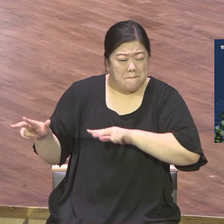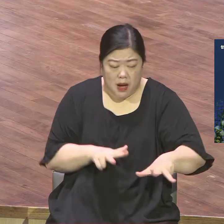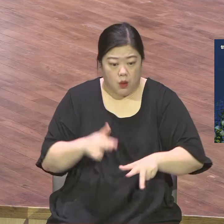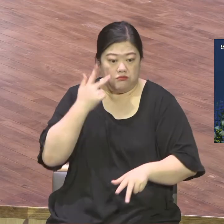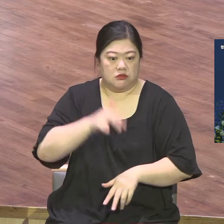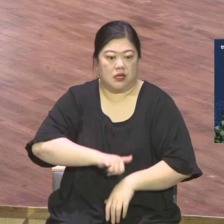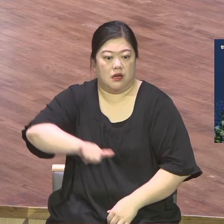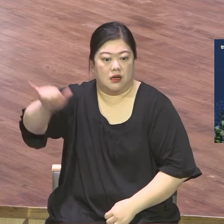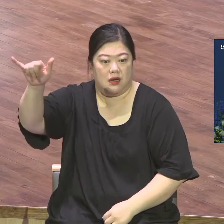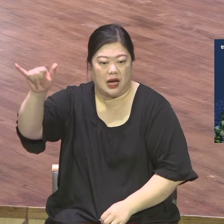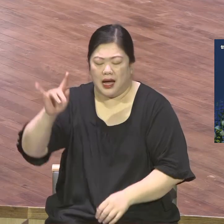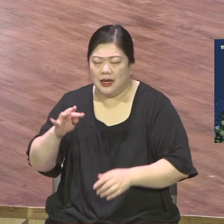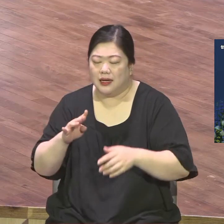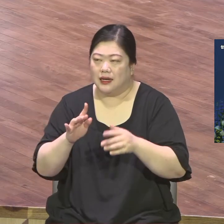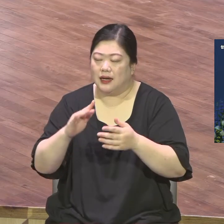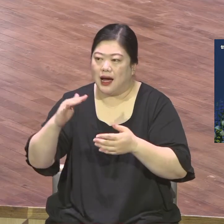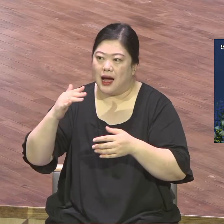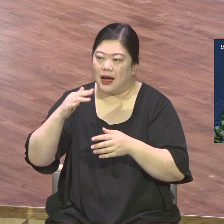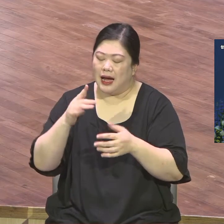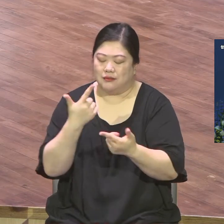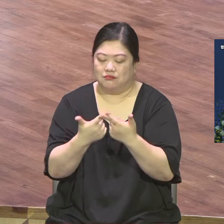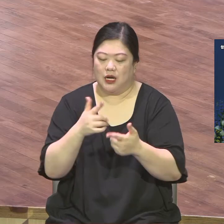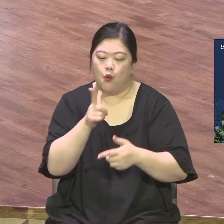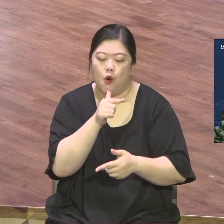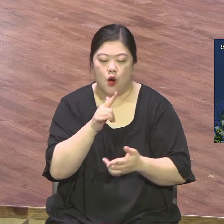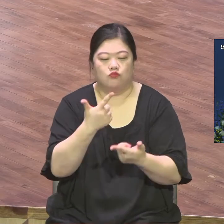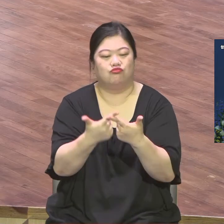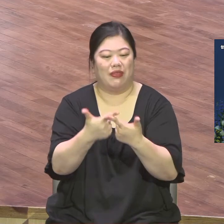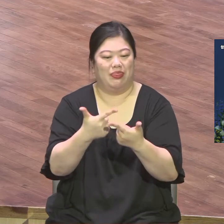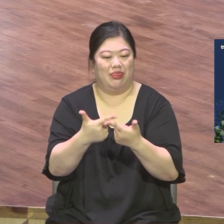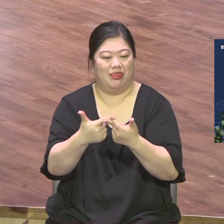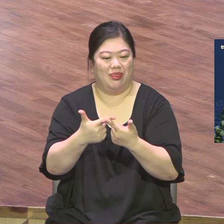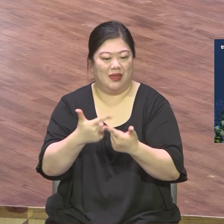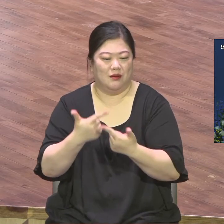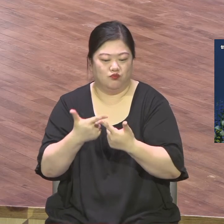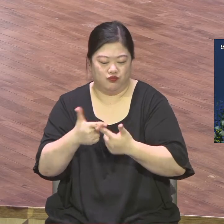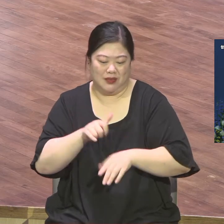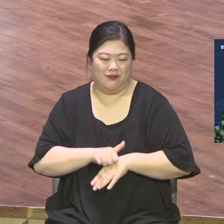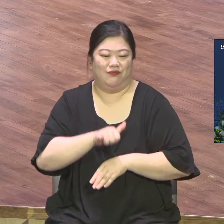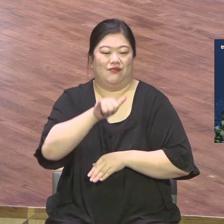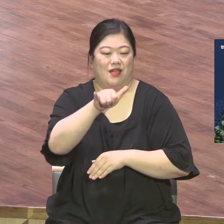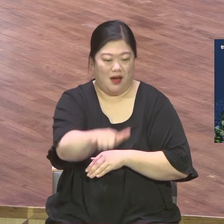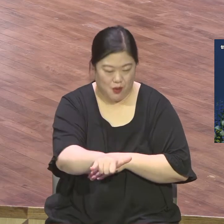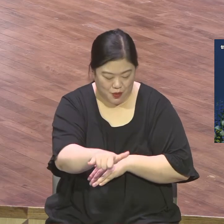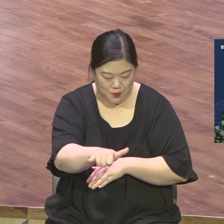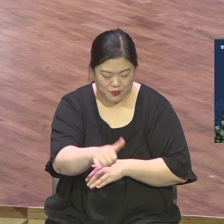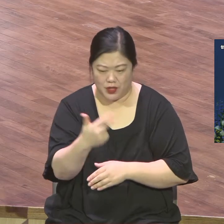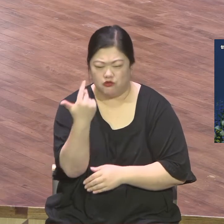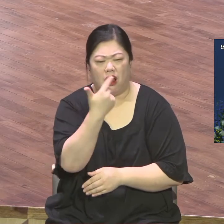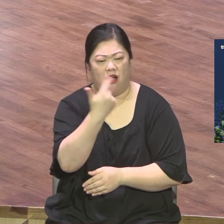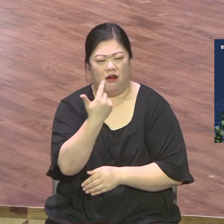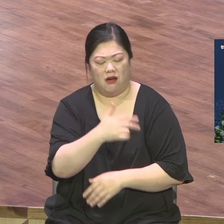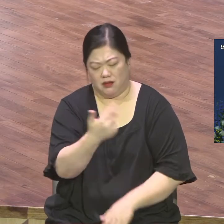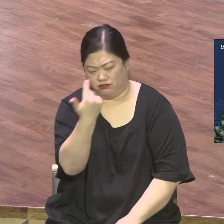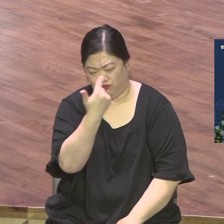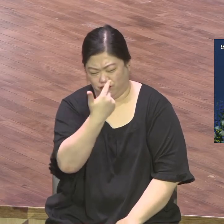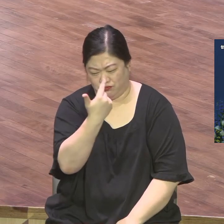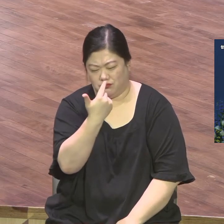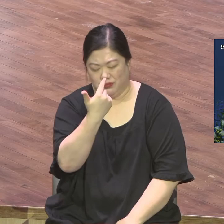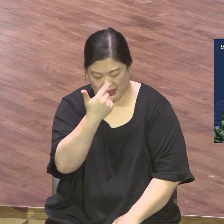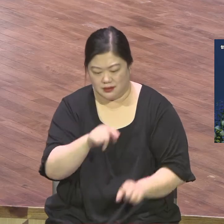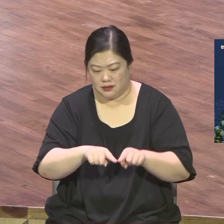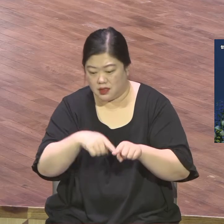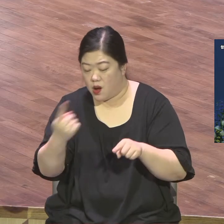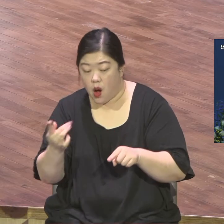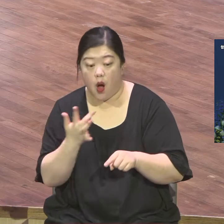수련회 녹화가 있어서 그걸 갖게 되고 화수일은 또 이제 그 알류 제가 총장이라 알류 또